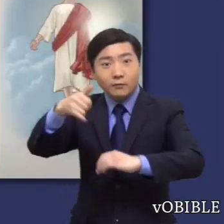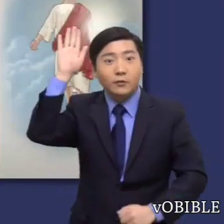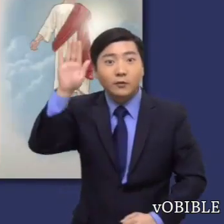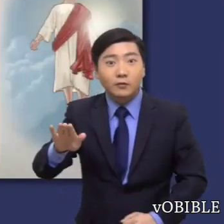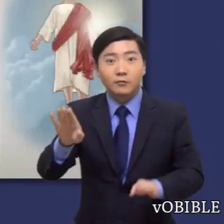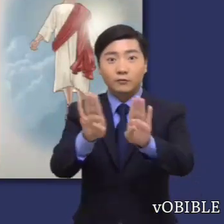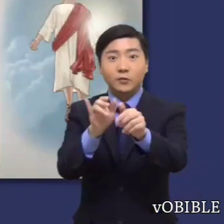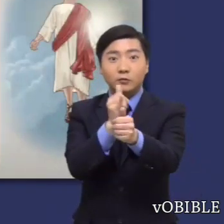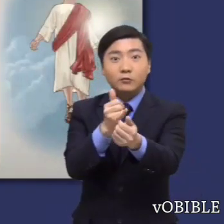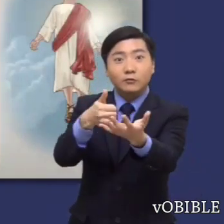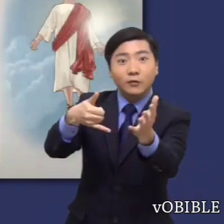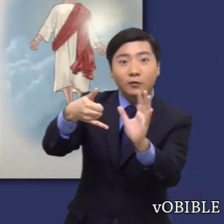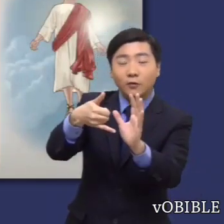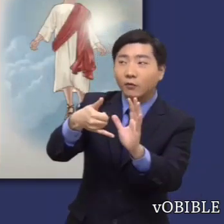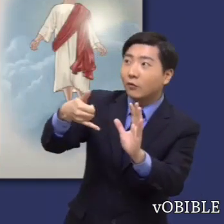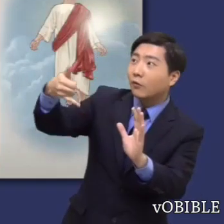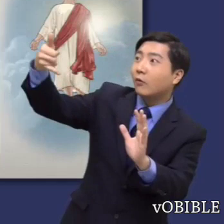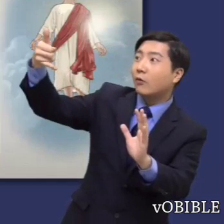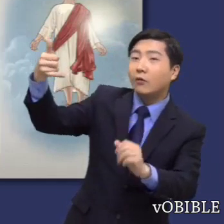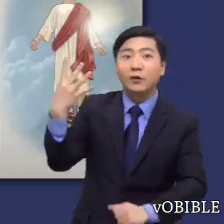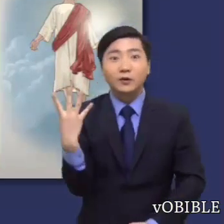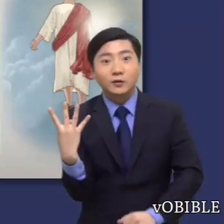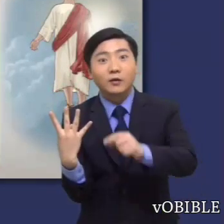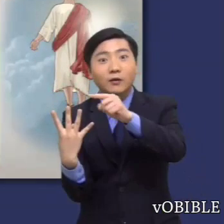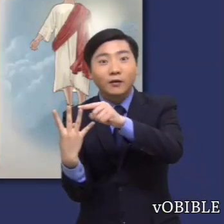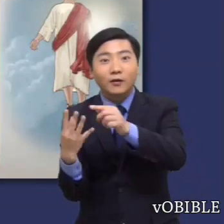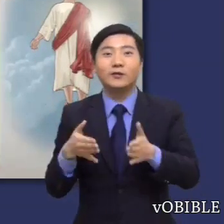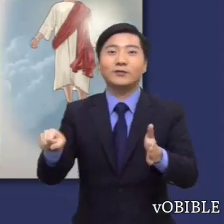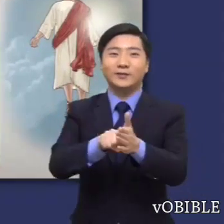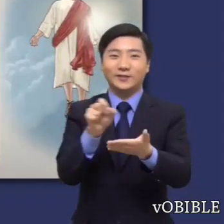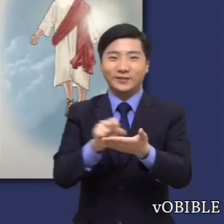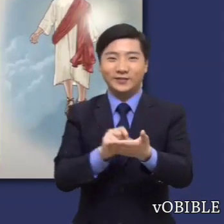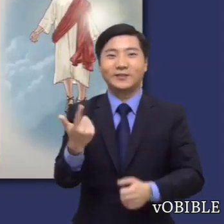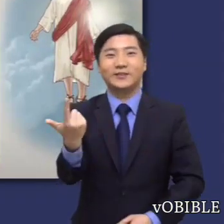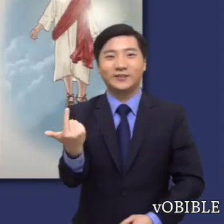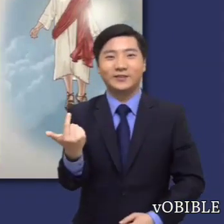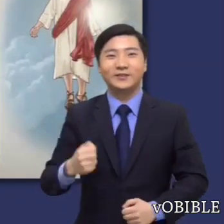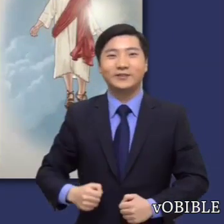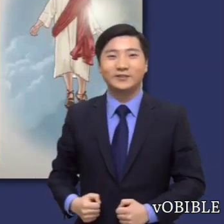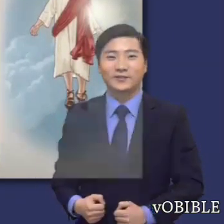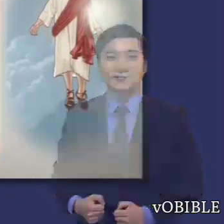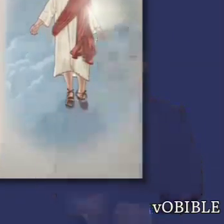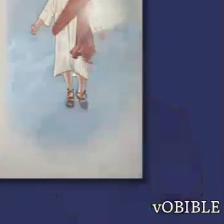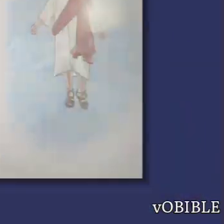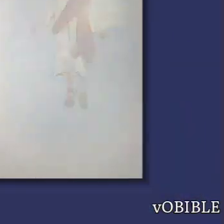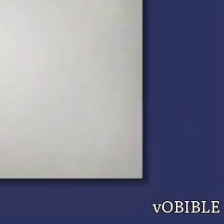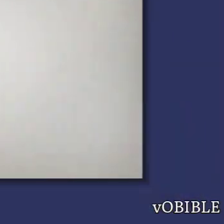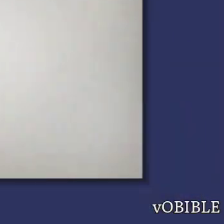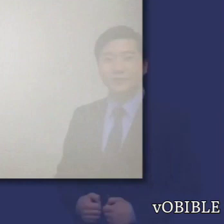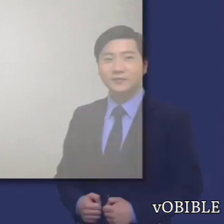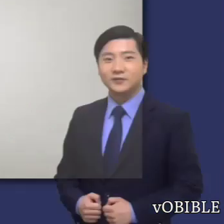关的事件。四福音中，只有路加福音记载耶稣在门徒的面前升天。